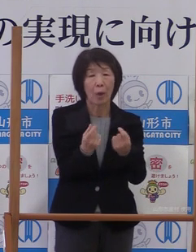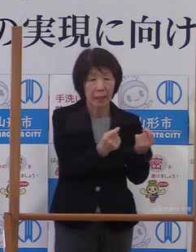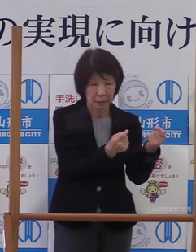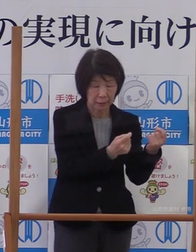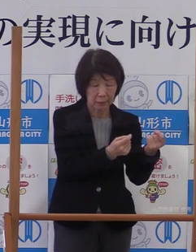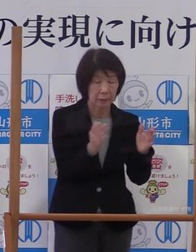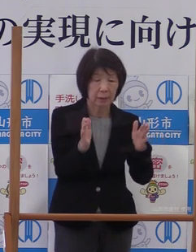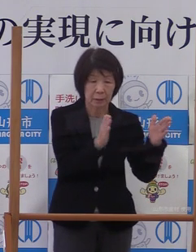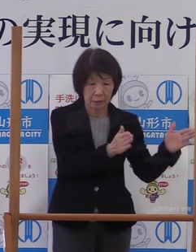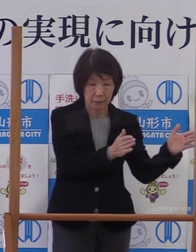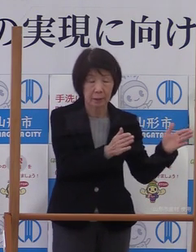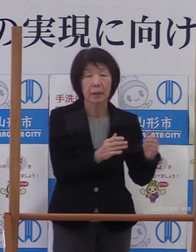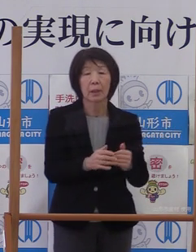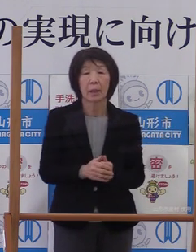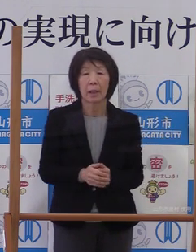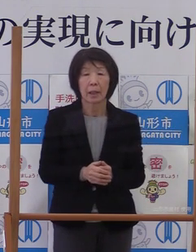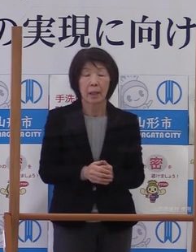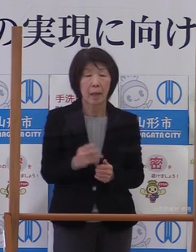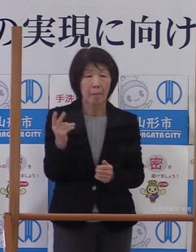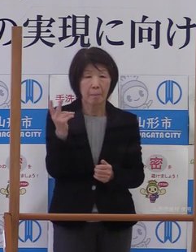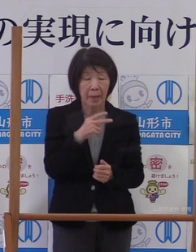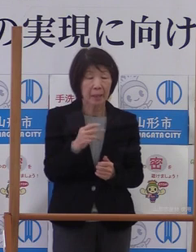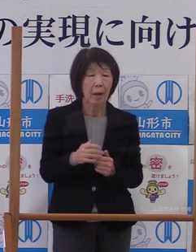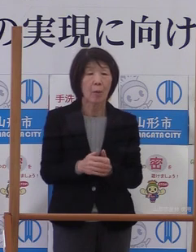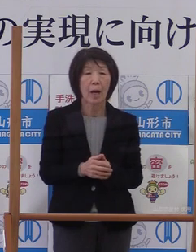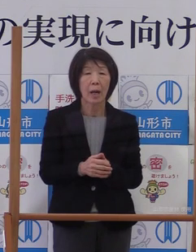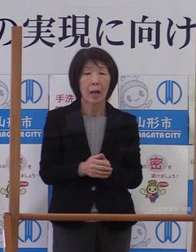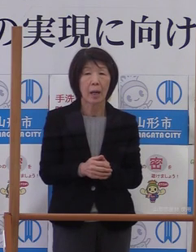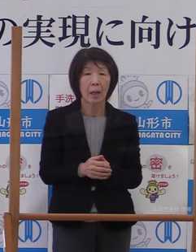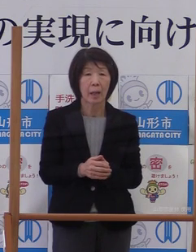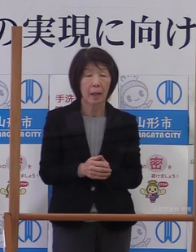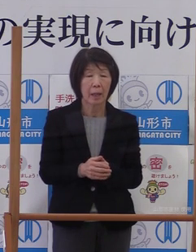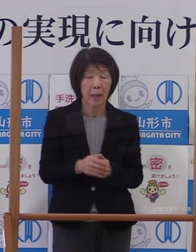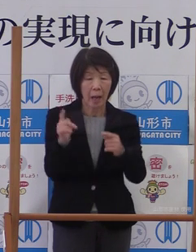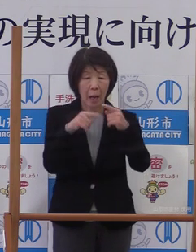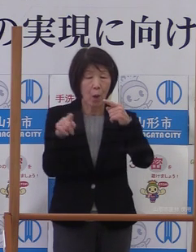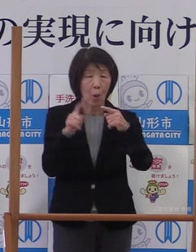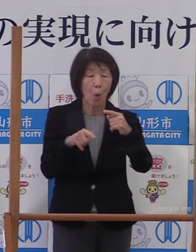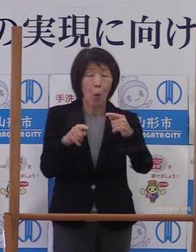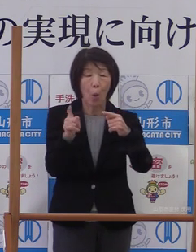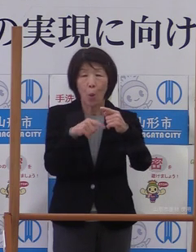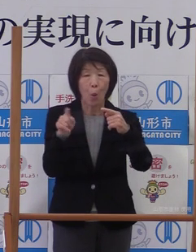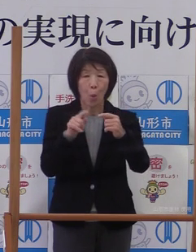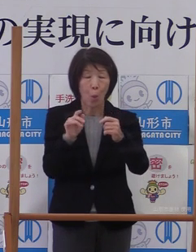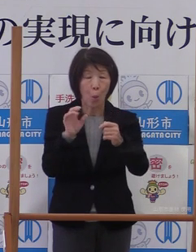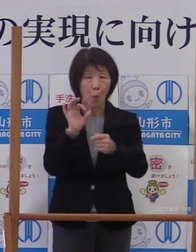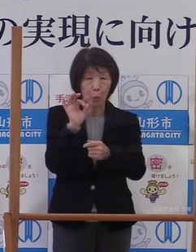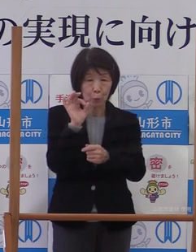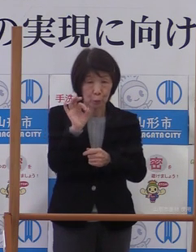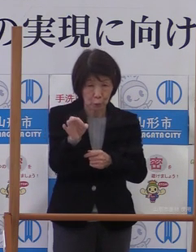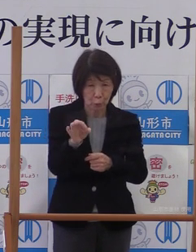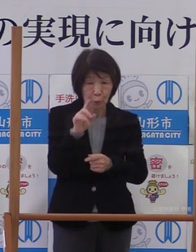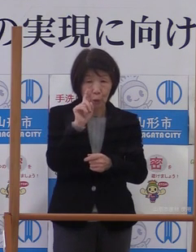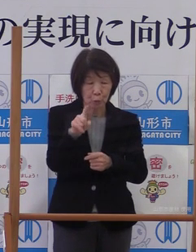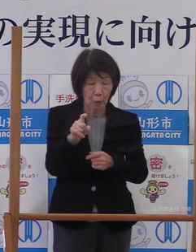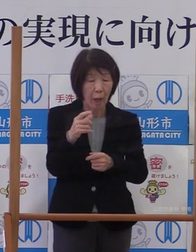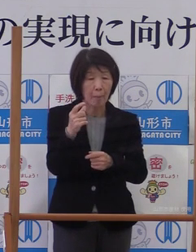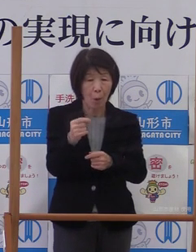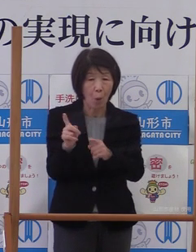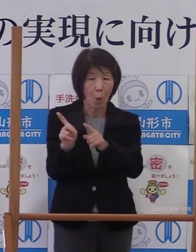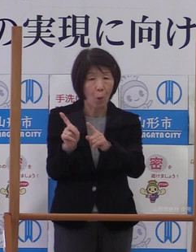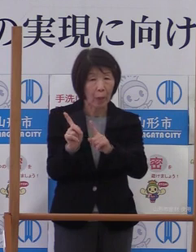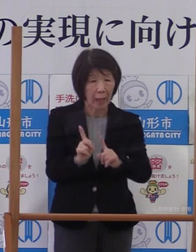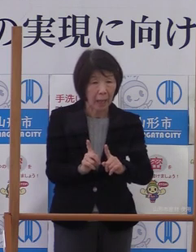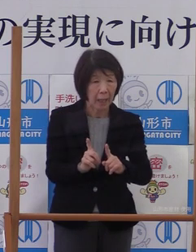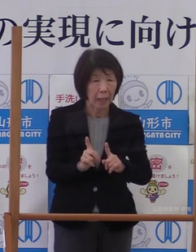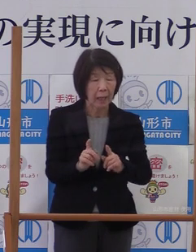と原資補填が、まあ、地方特例交付金というので2億ほど来たりとか、これも資産税の件分です